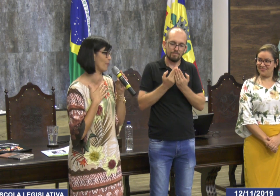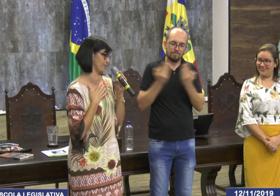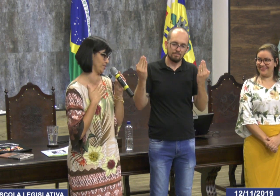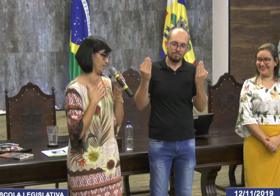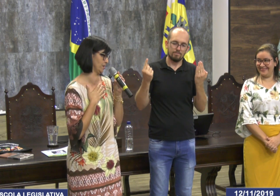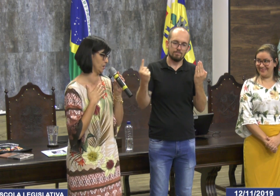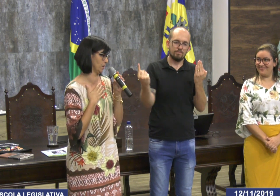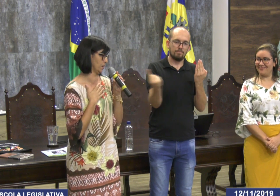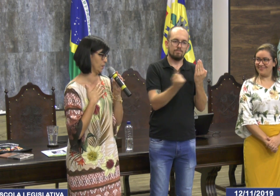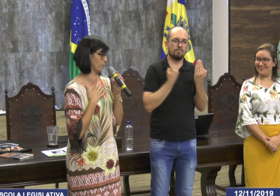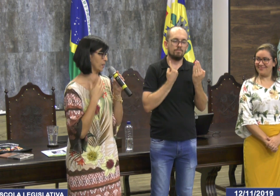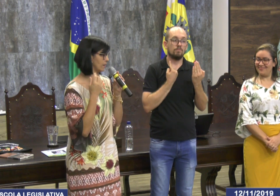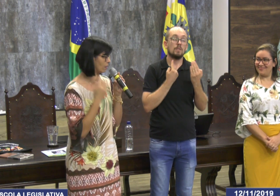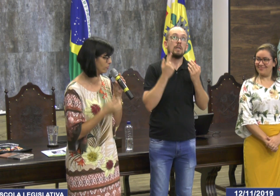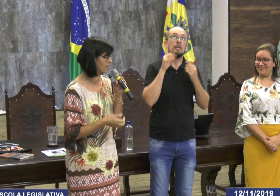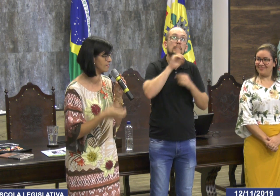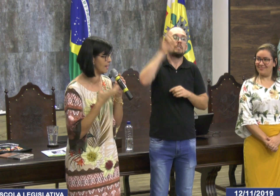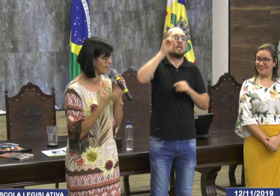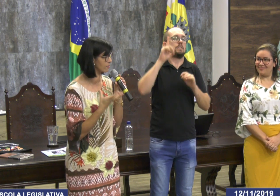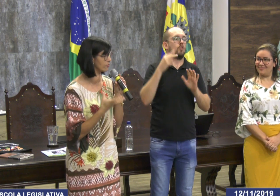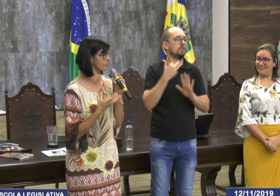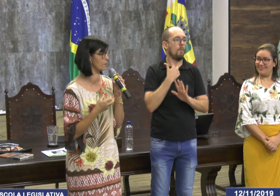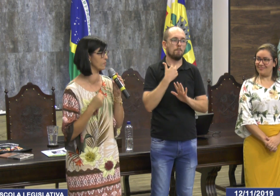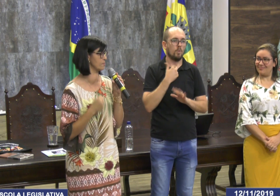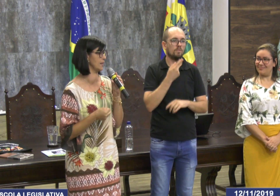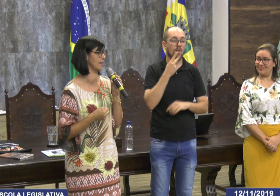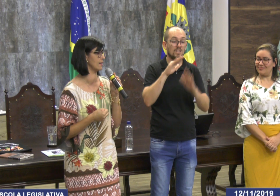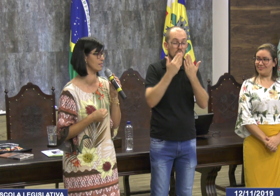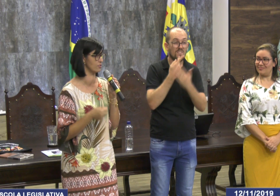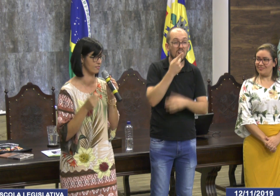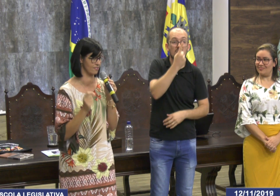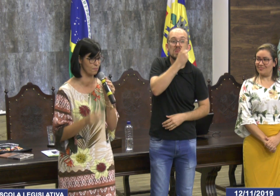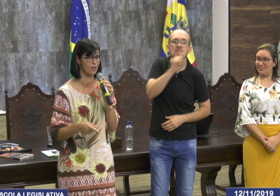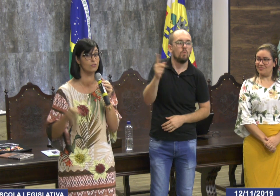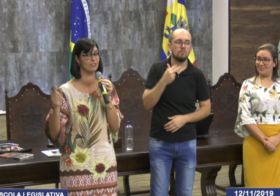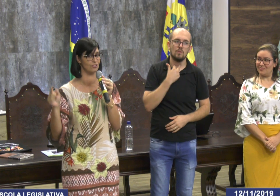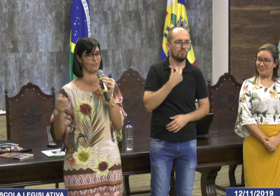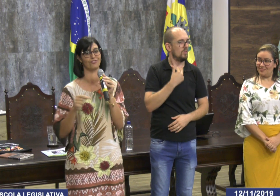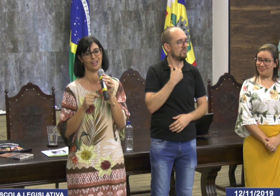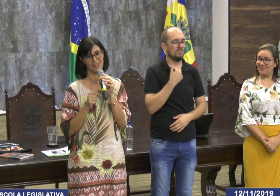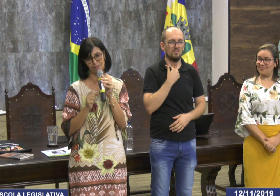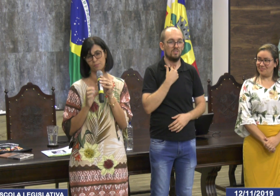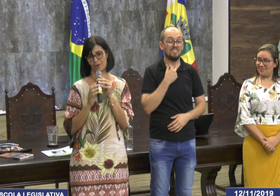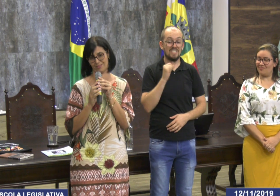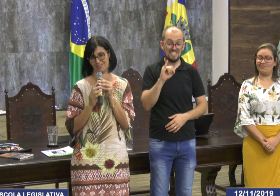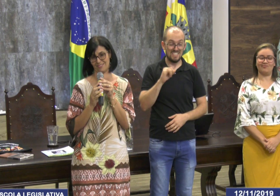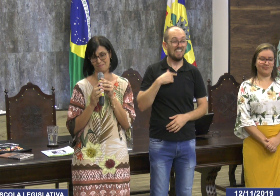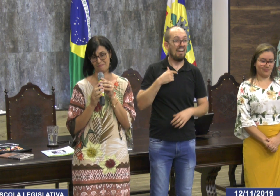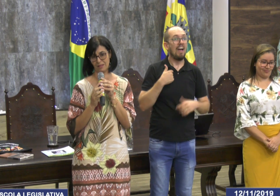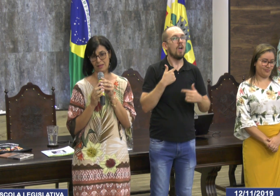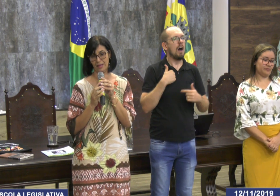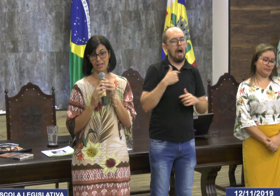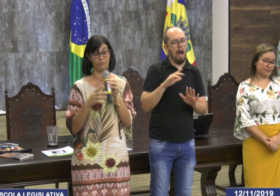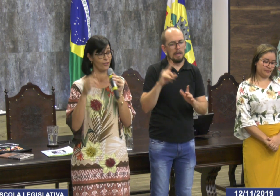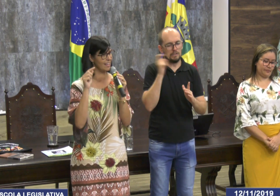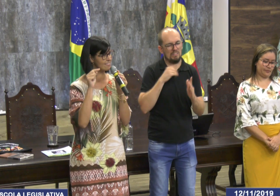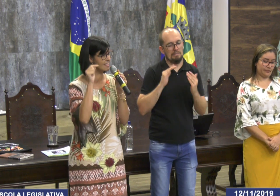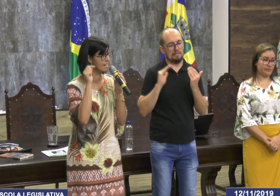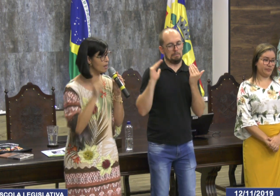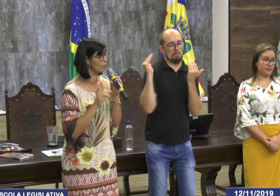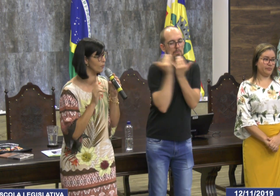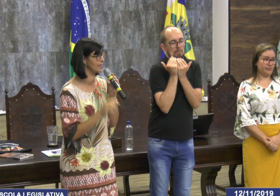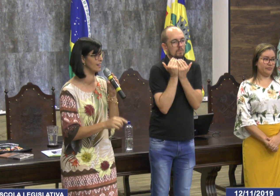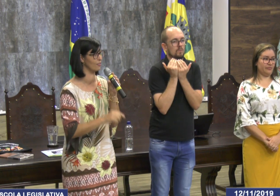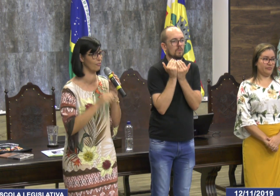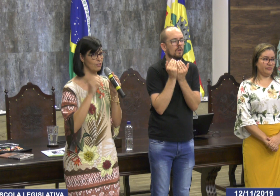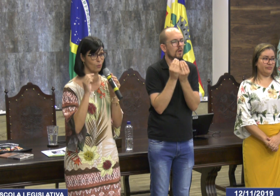não pode. Porque talvez, se essa fosse uma possibilidade das nossas mãos, a gente fecharia as portas. E foi esse